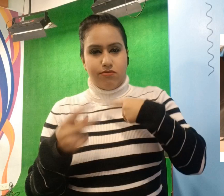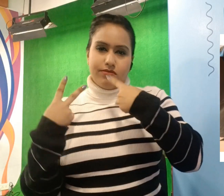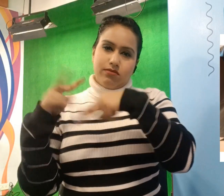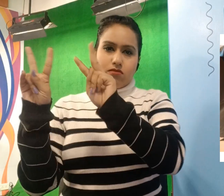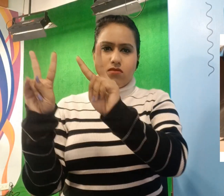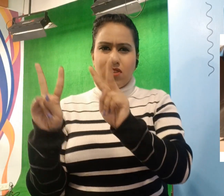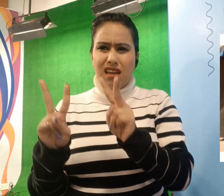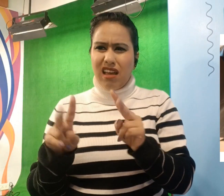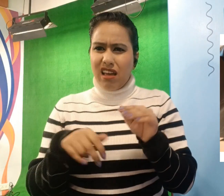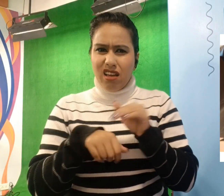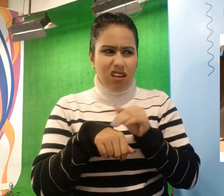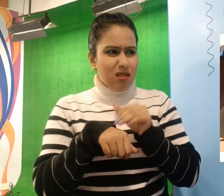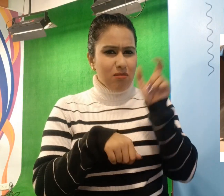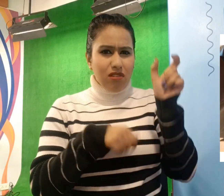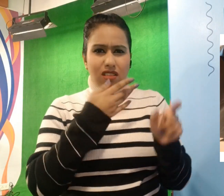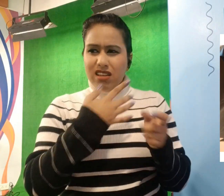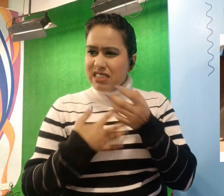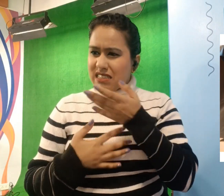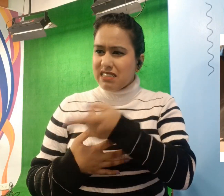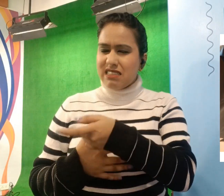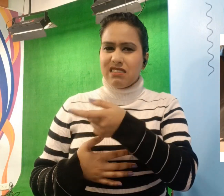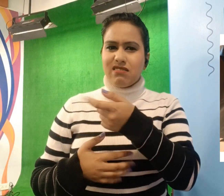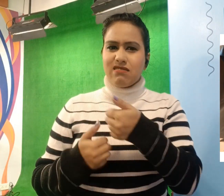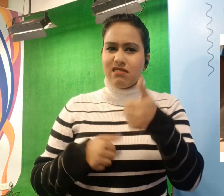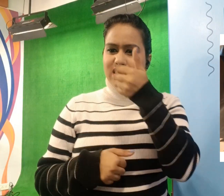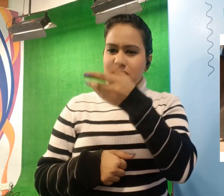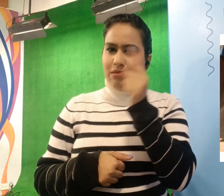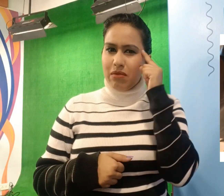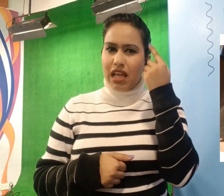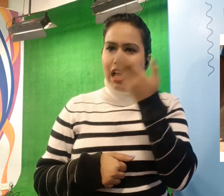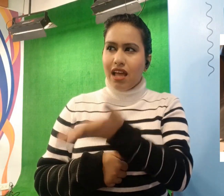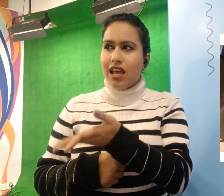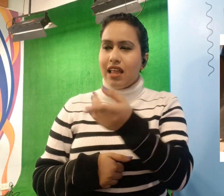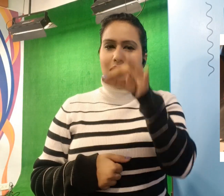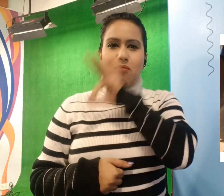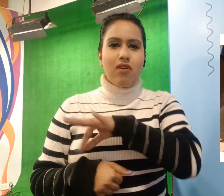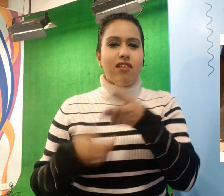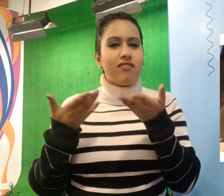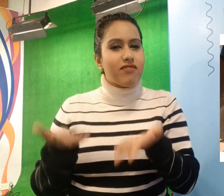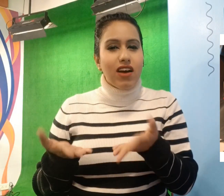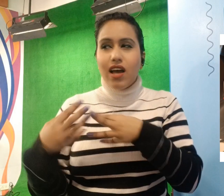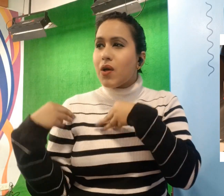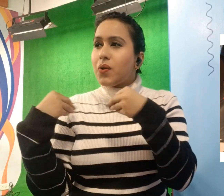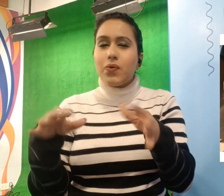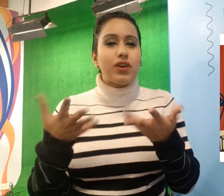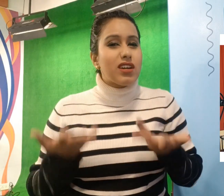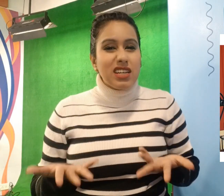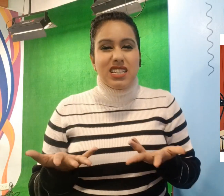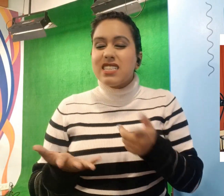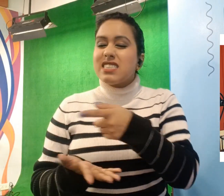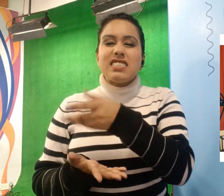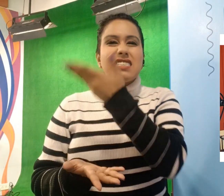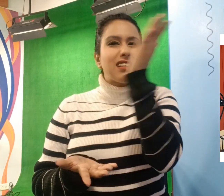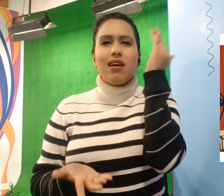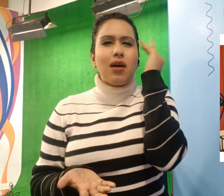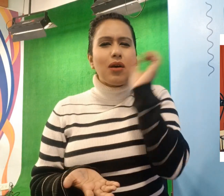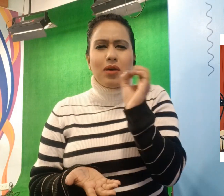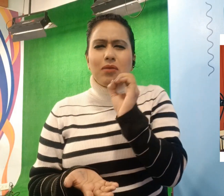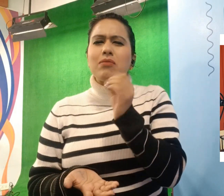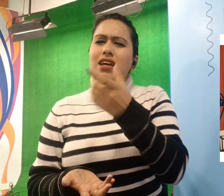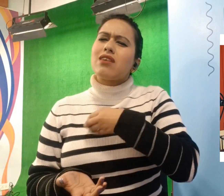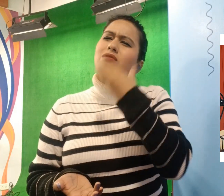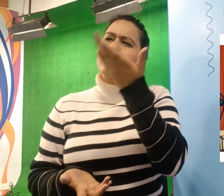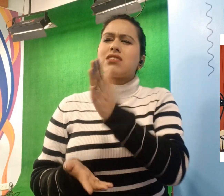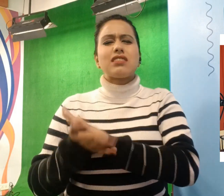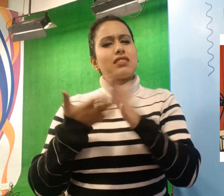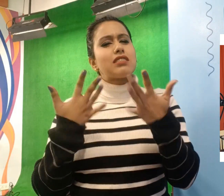आता हूं। नौकर सोचने लगा, कितना बेवकूफ मालिक है, अच्छा खासा माल हाथ में आ गया, वापस देने जा रहा है। उसने समझाया कि अरे किसी को क्या पता चलेगा,